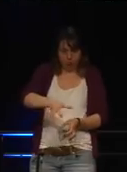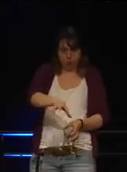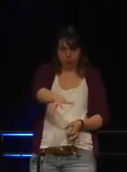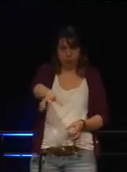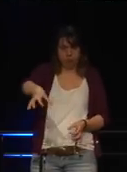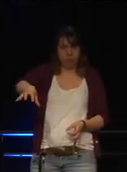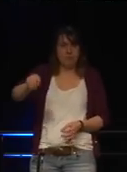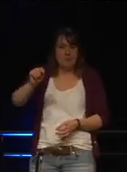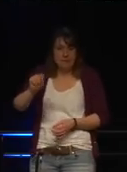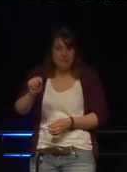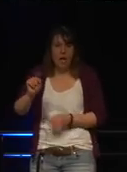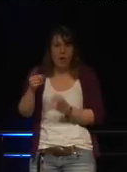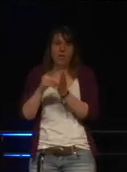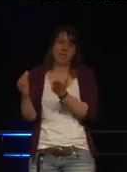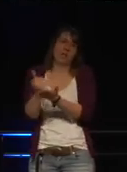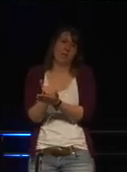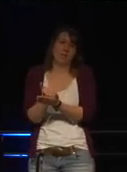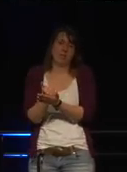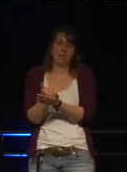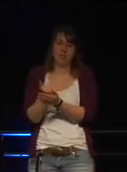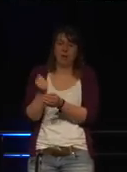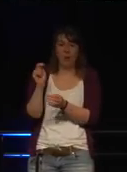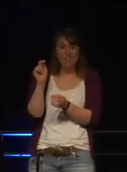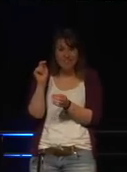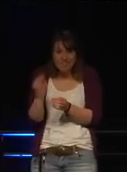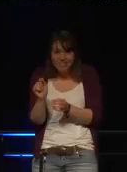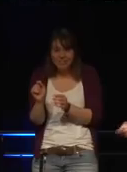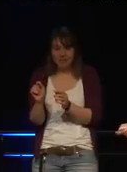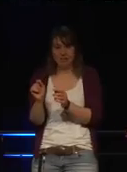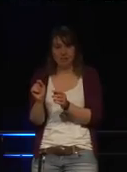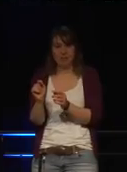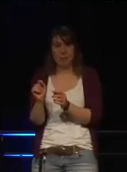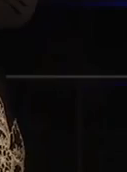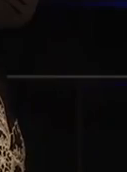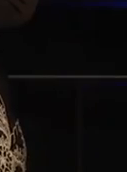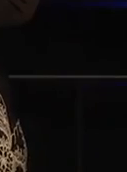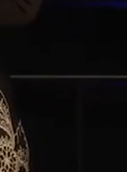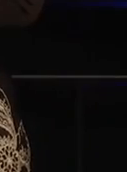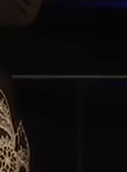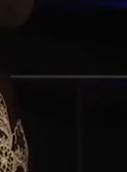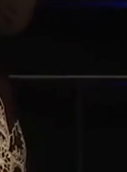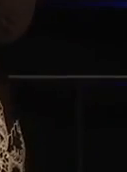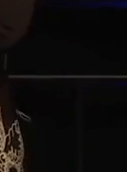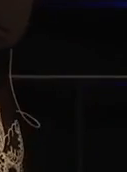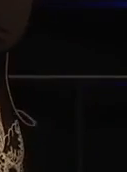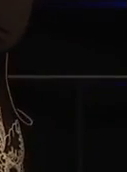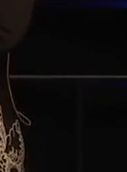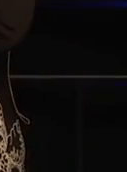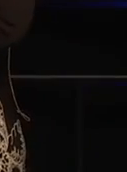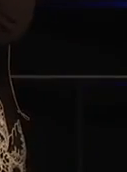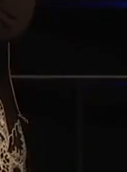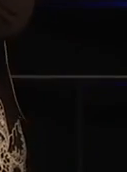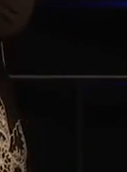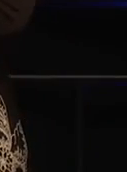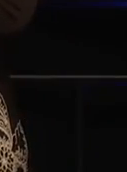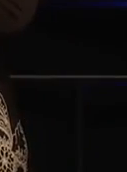aspiradora, y hubo un shitstorm muy muy grande después de que lo anunciaron,